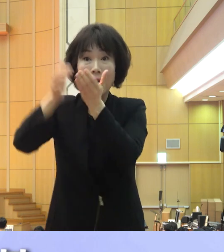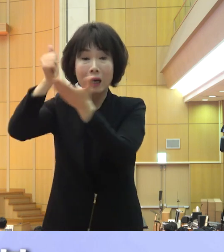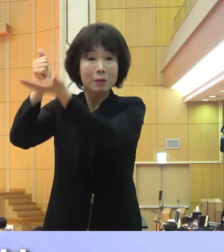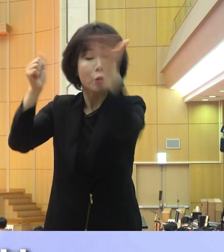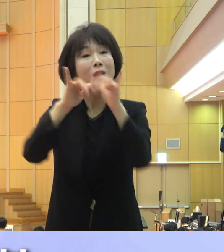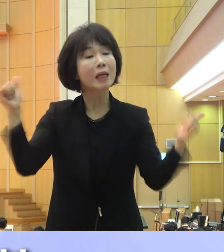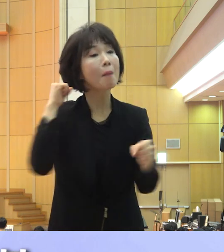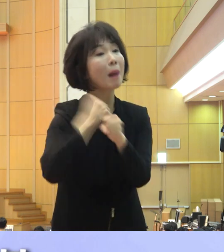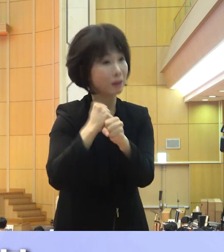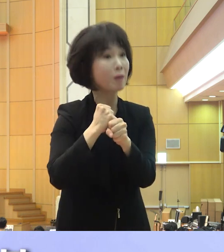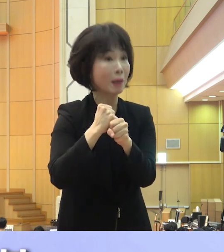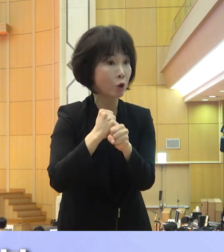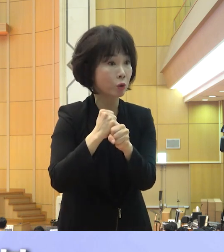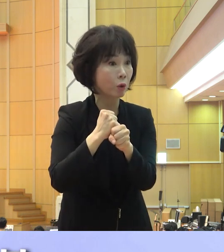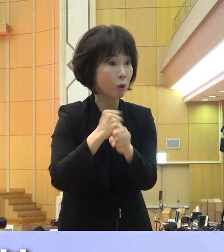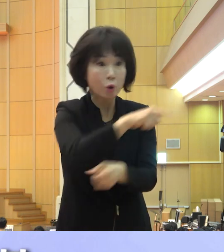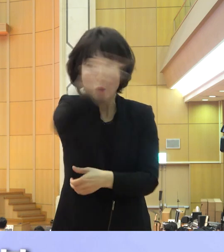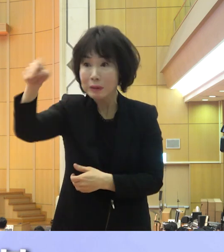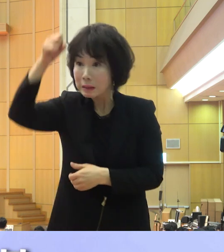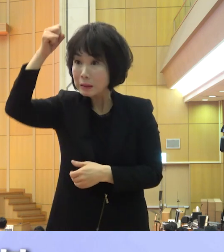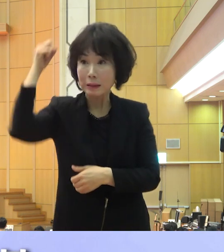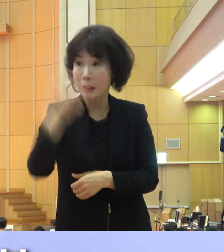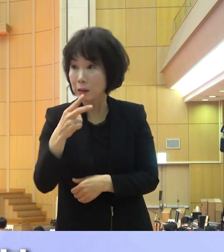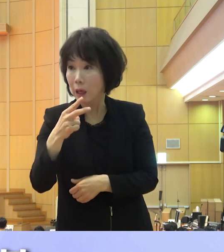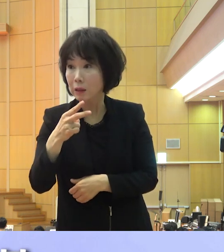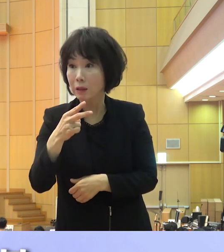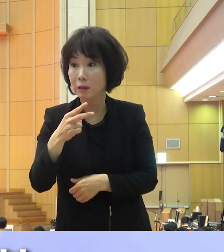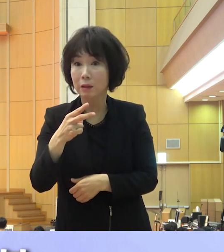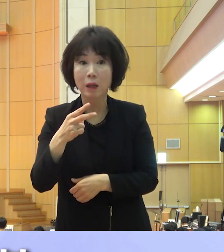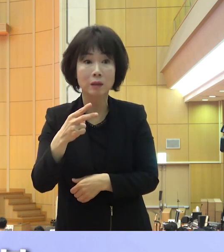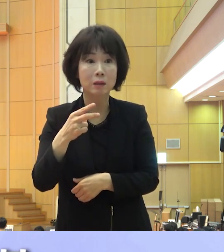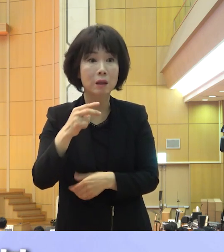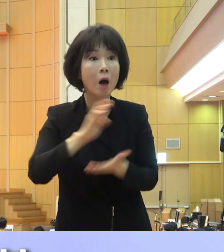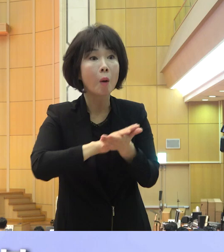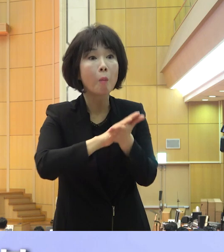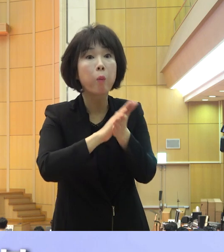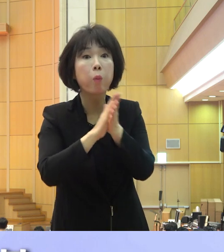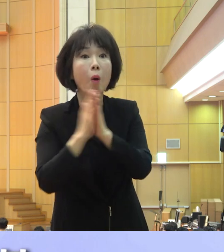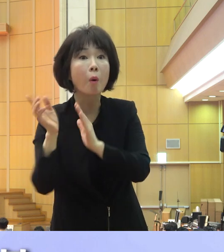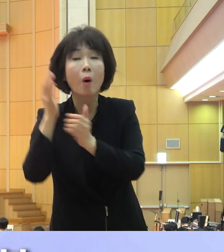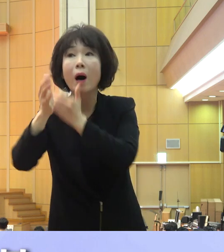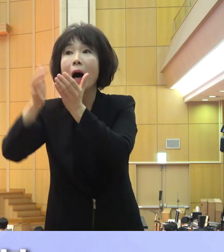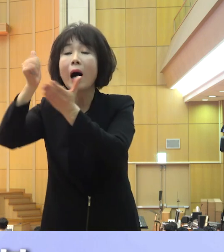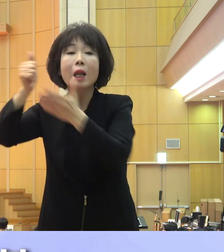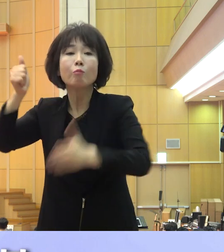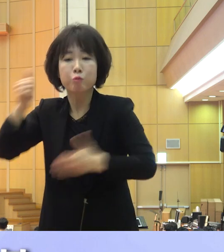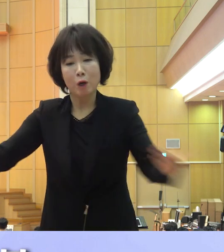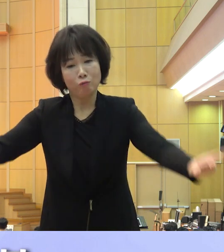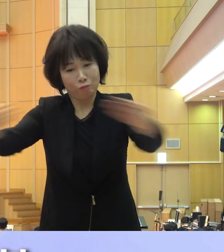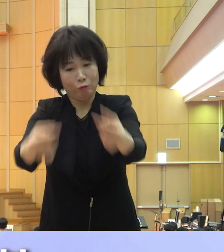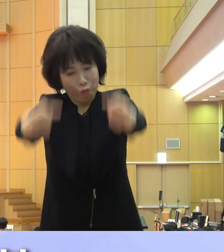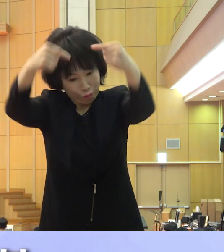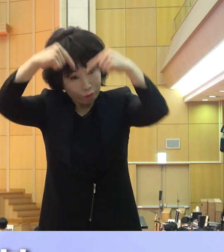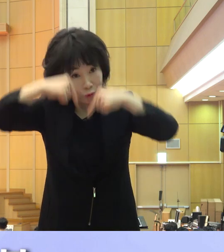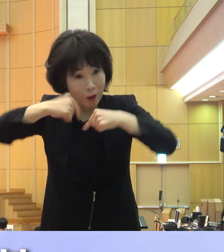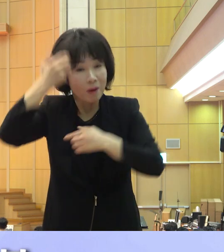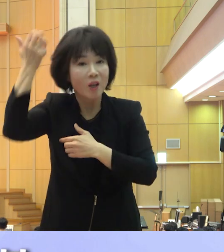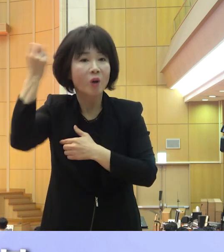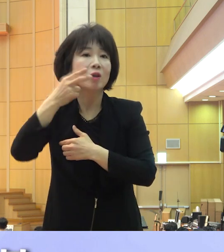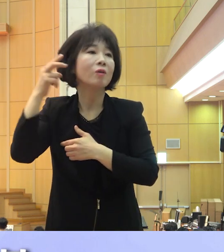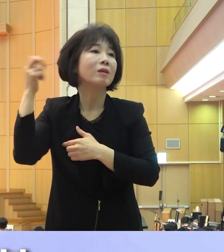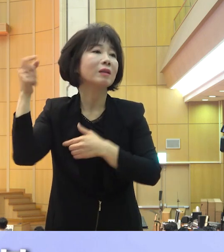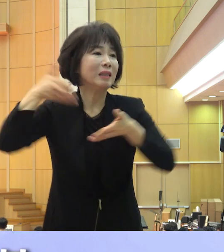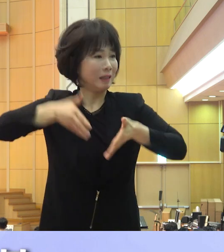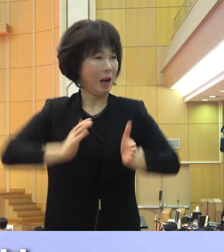하나님께서 인간을 만들었는데 인간이 다시 달걀이 암탉 품에 들어가듯이 하나님 품 안에 들어왔을 때 영적으로 거듭나는